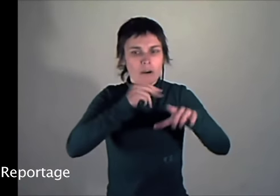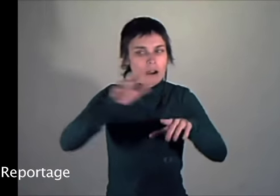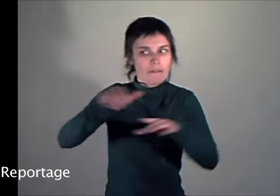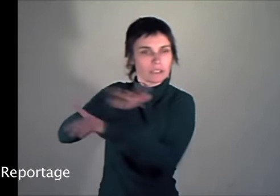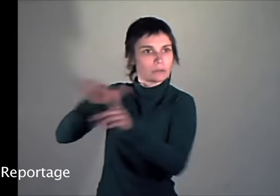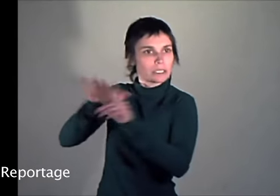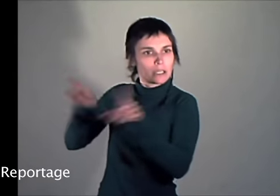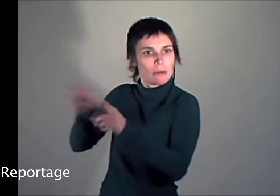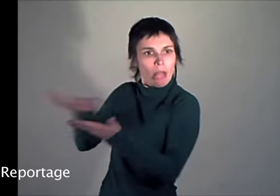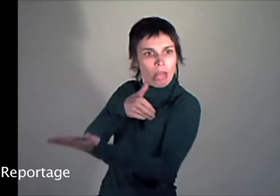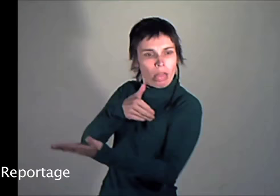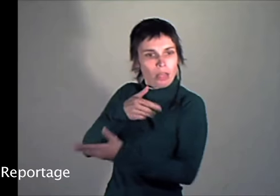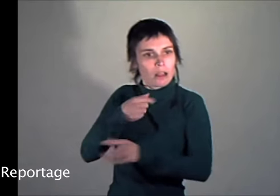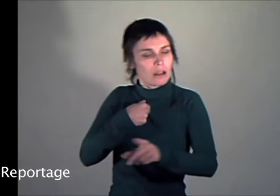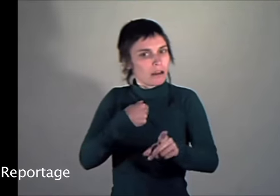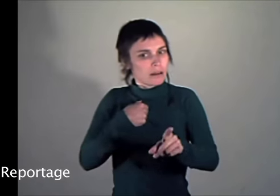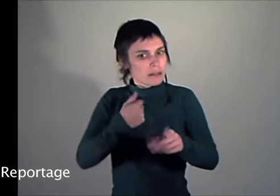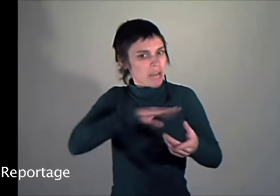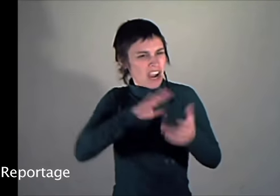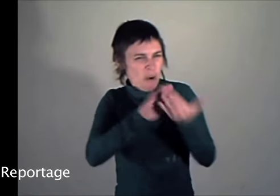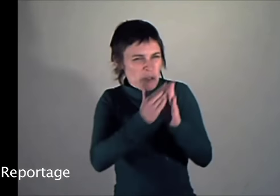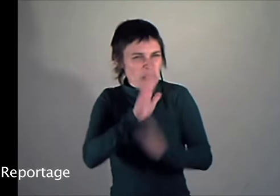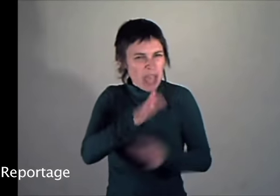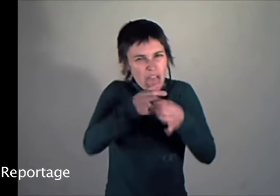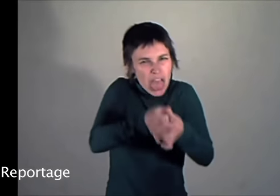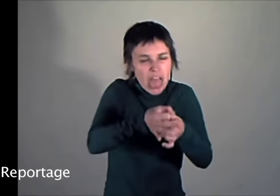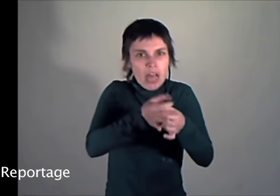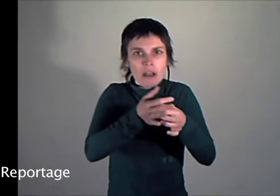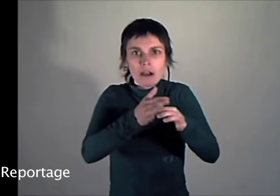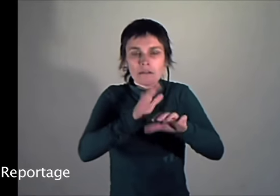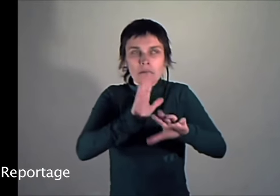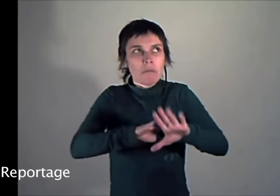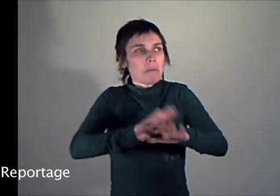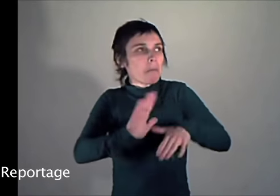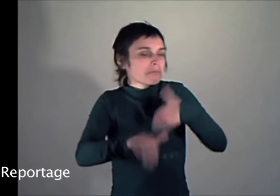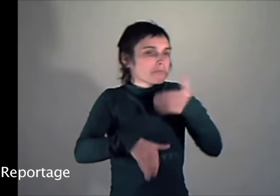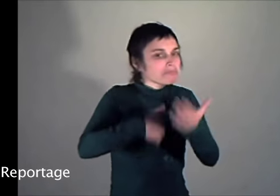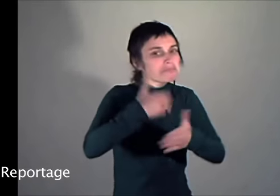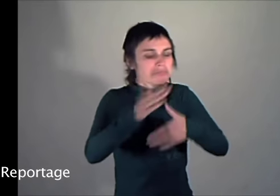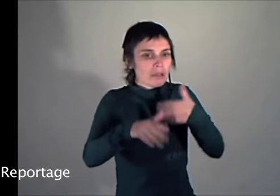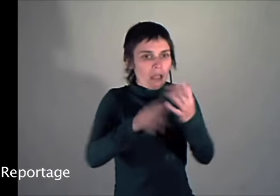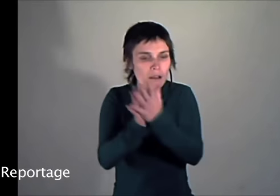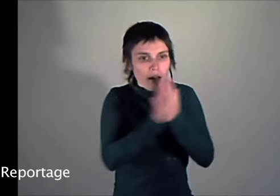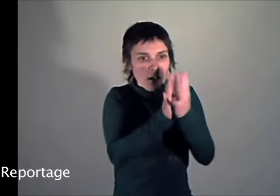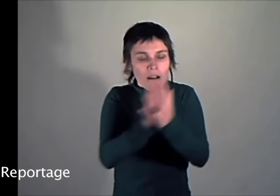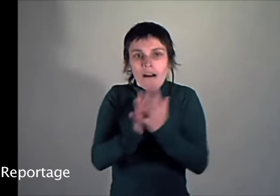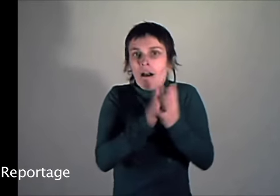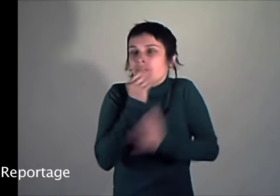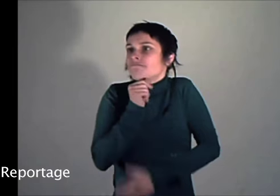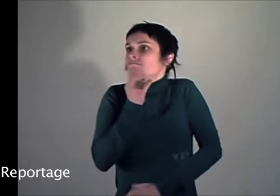conscience. Tout à coup, on se dit, bah mince, finalement, on est invité avec ces gens-là. On se dit, oui, mais bon, je vais être exclu de la société,